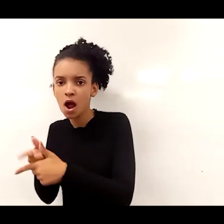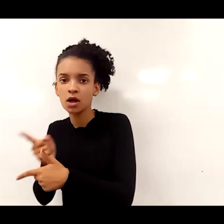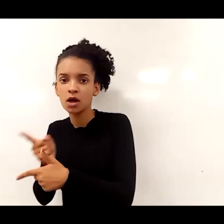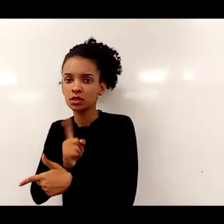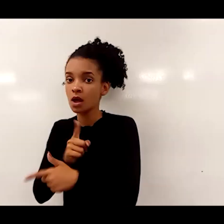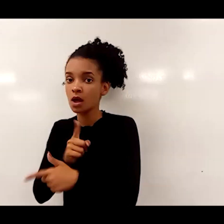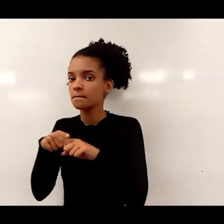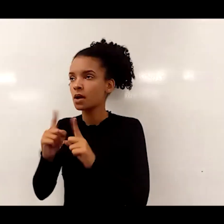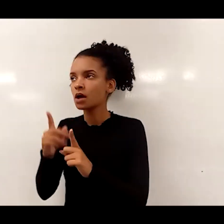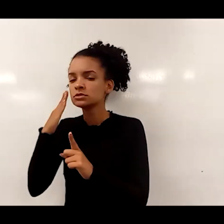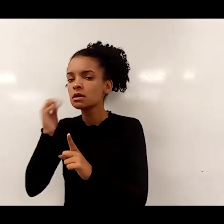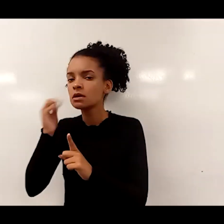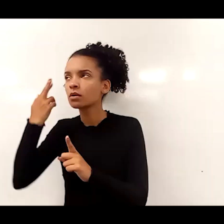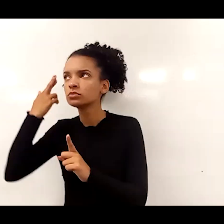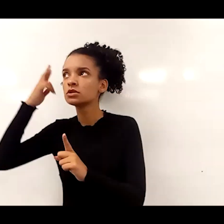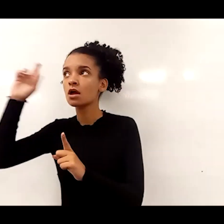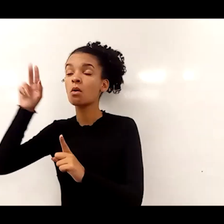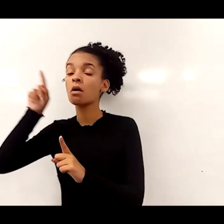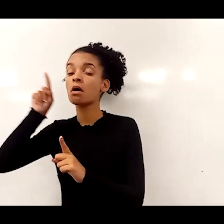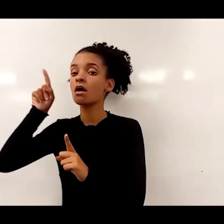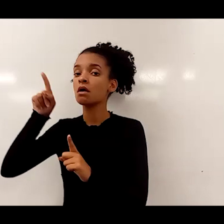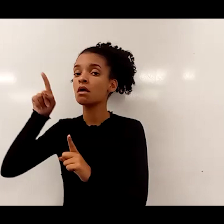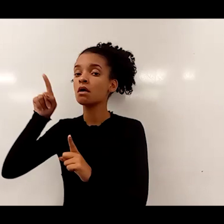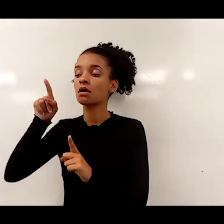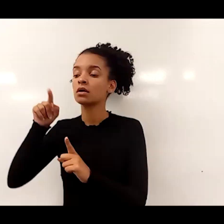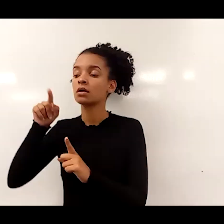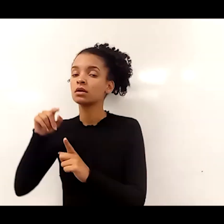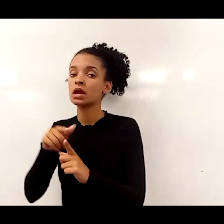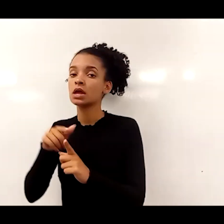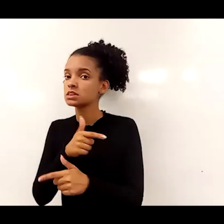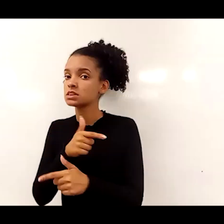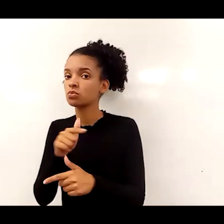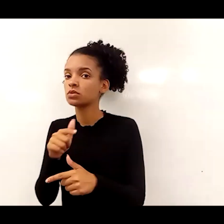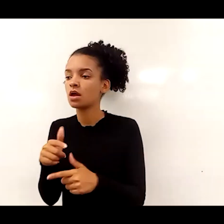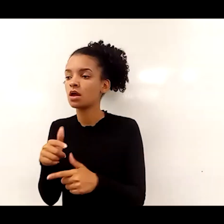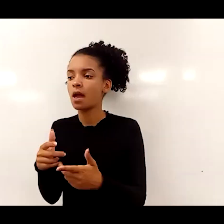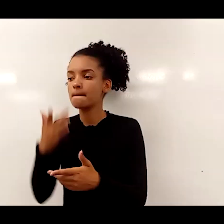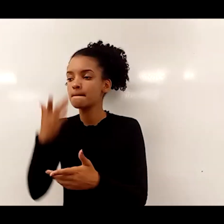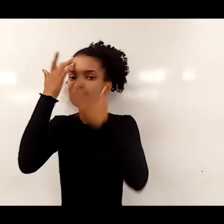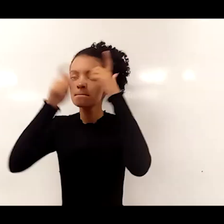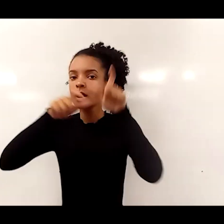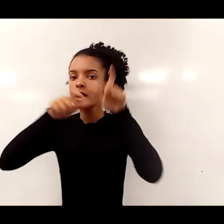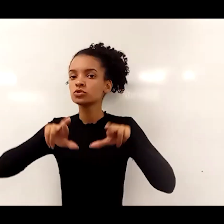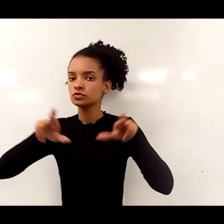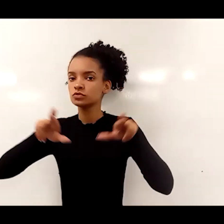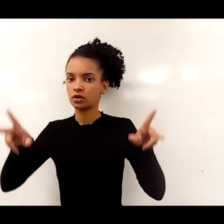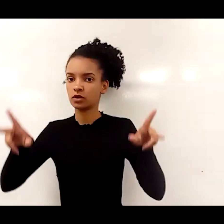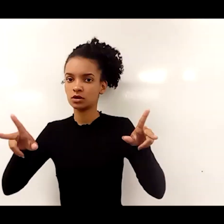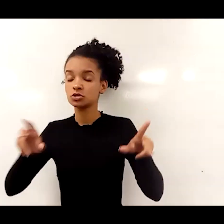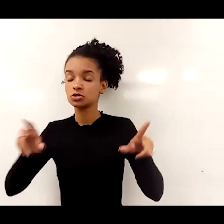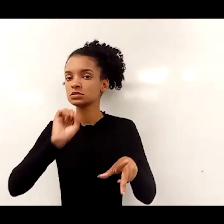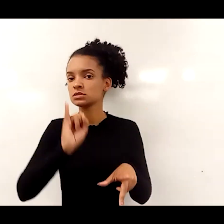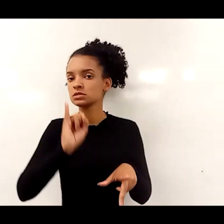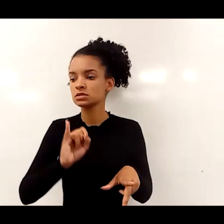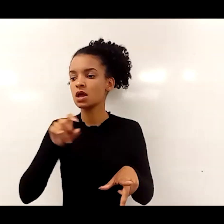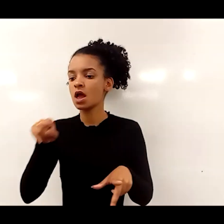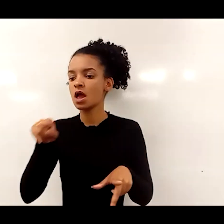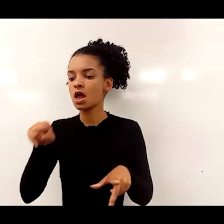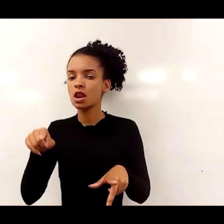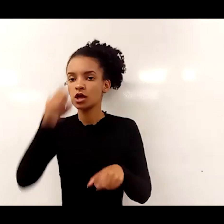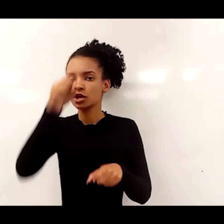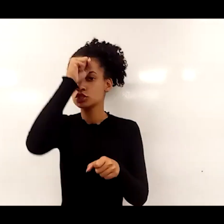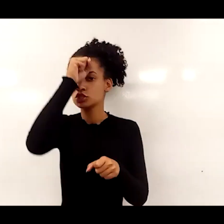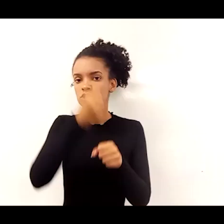para com ele não há acepção de pessoas. O empregador ou chefe não deve tratar com